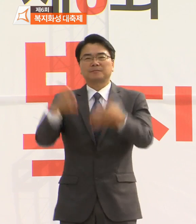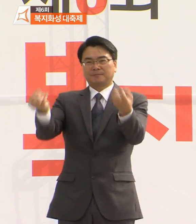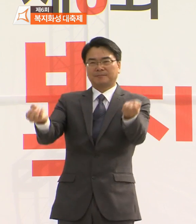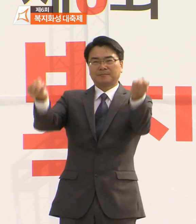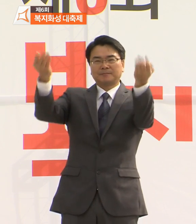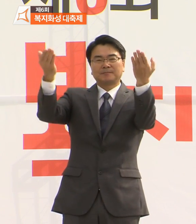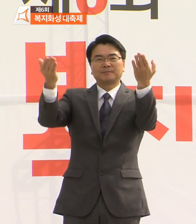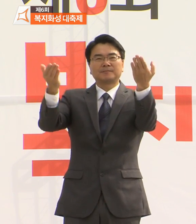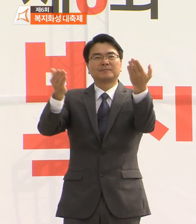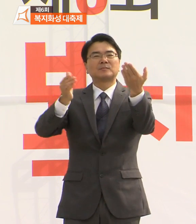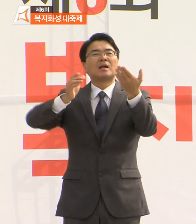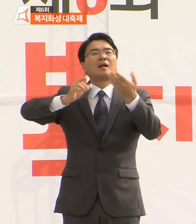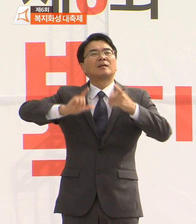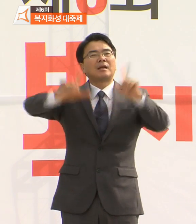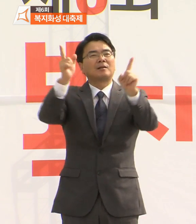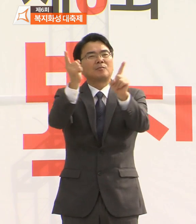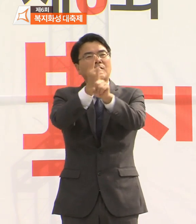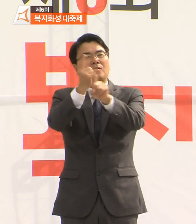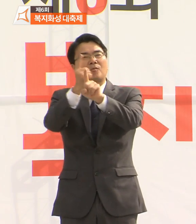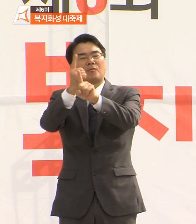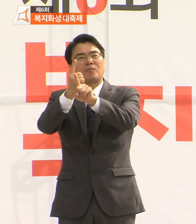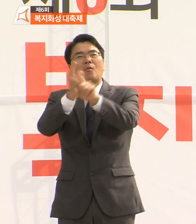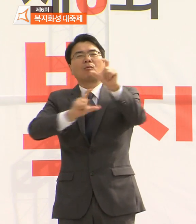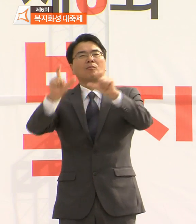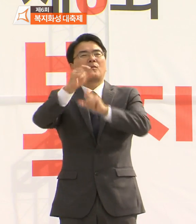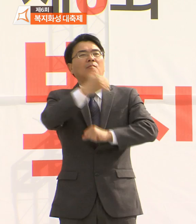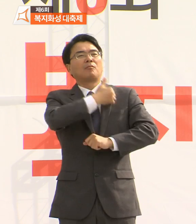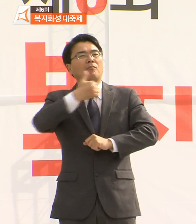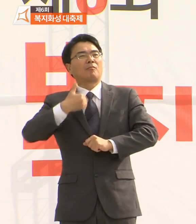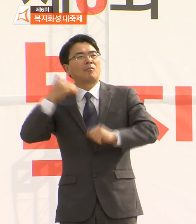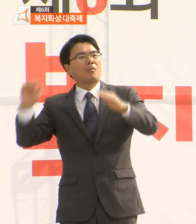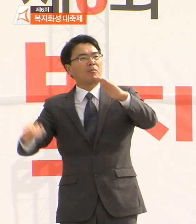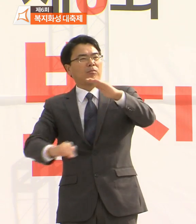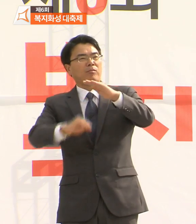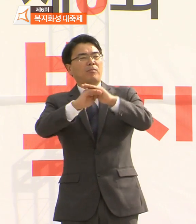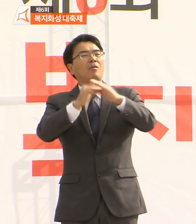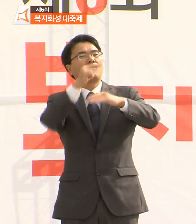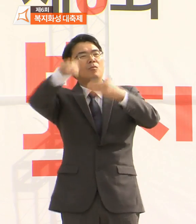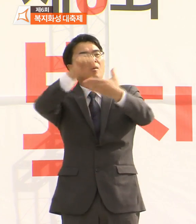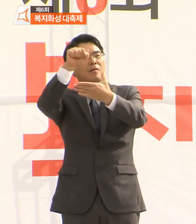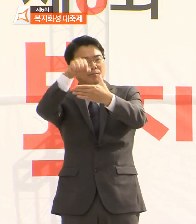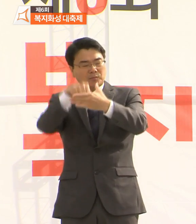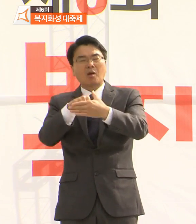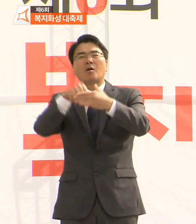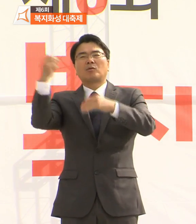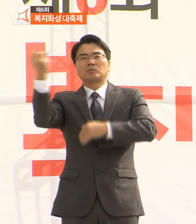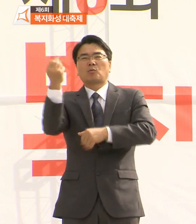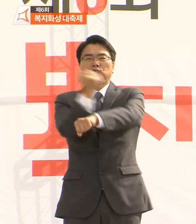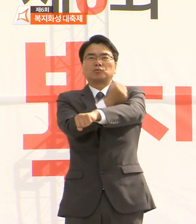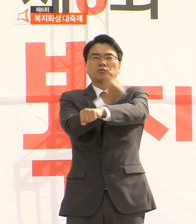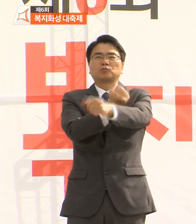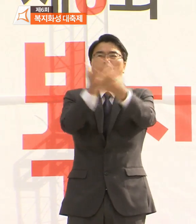자체가 날이 갈수록 이제 좀 더 풍성해지는 것 같고요. 좀 날차지는 것 같습니다. 그 다음에 그동안의